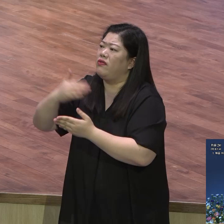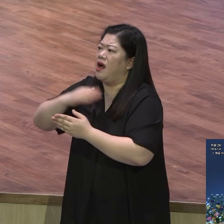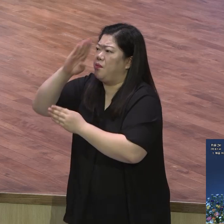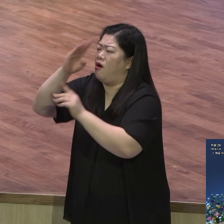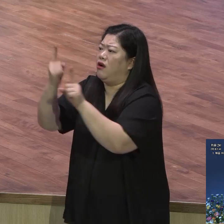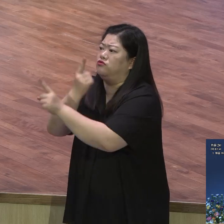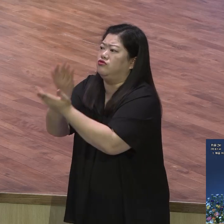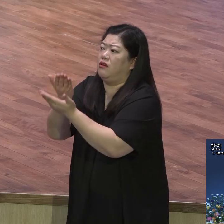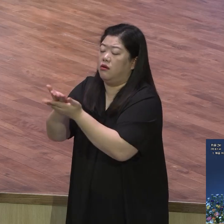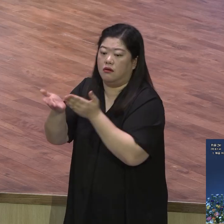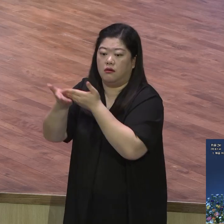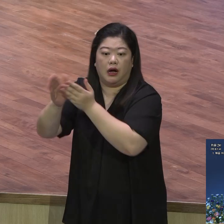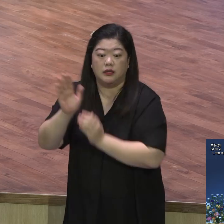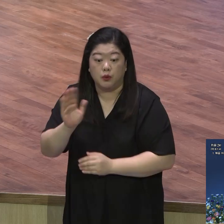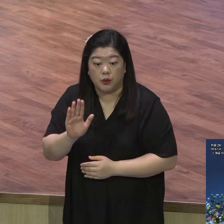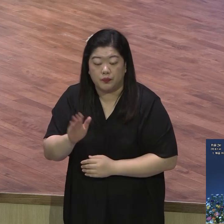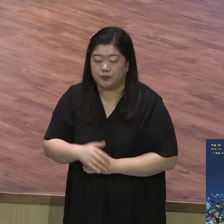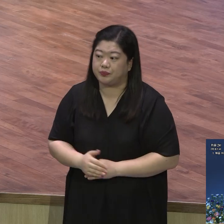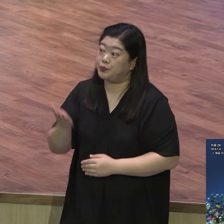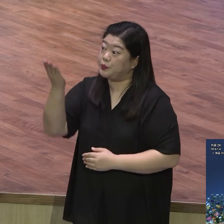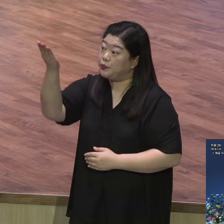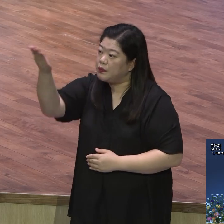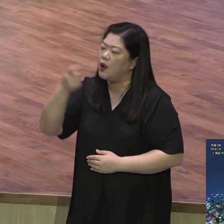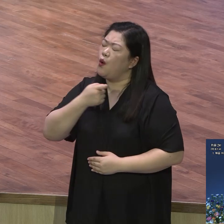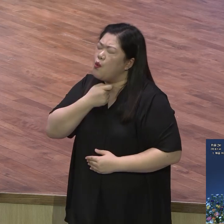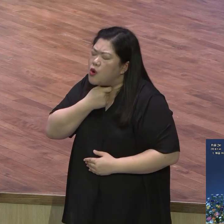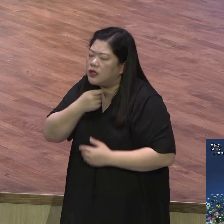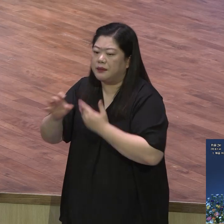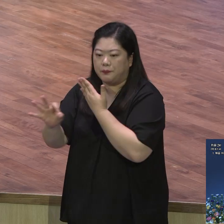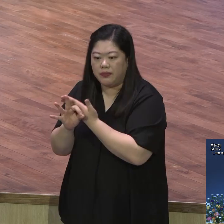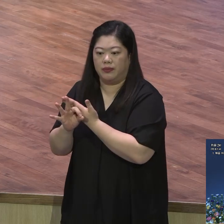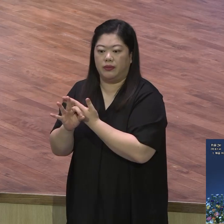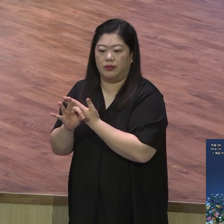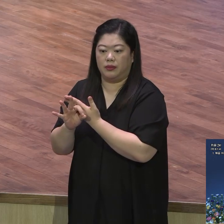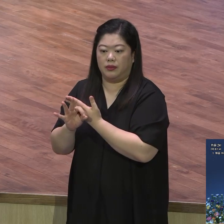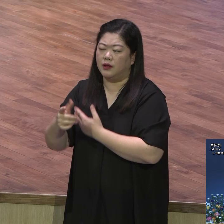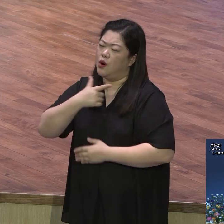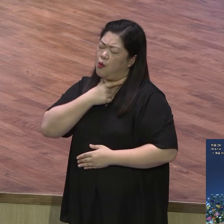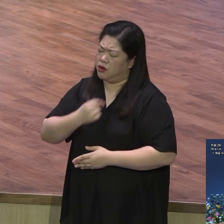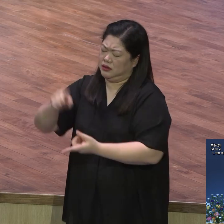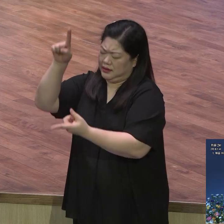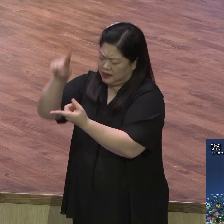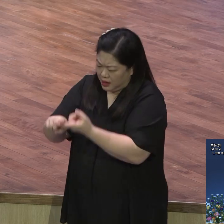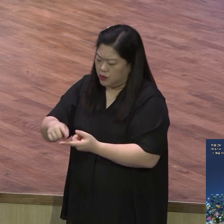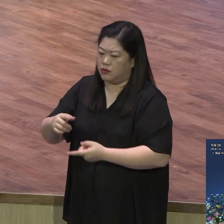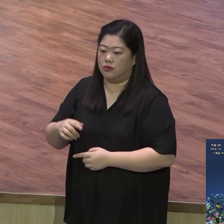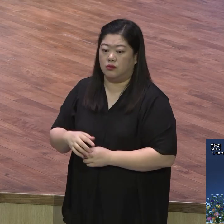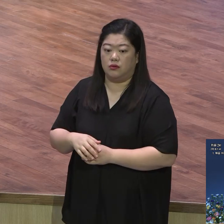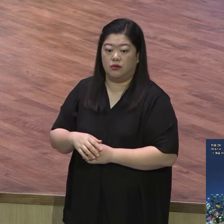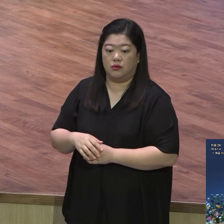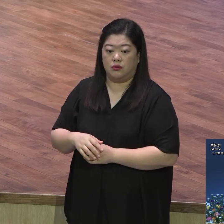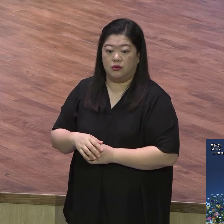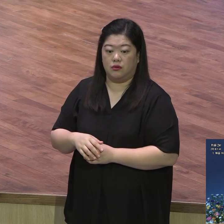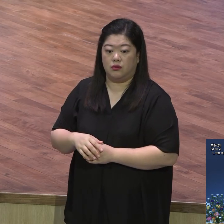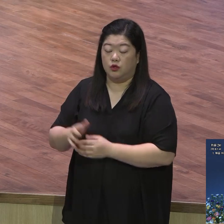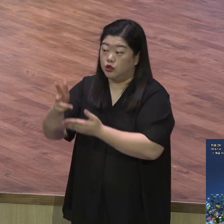자신의 뜻보다도 주님의 뜻을 먼저 물어본 겁니다. 주님의 뜻을 주님의 뜻을 먼저 생각하고